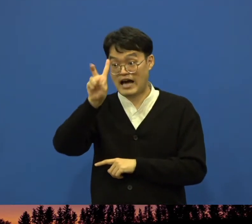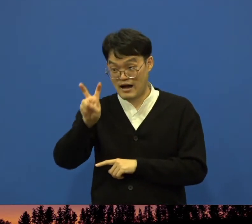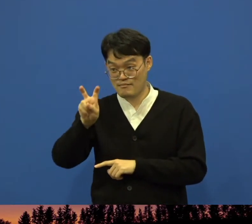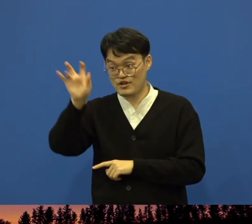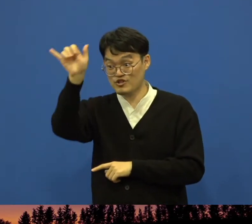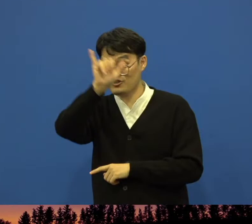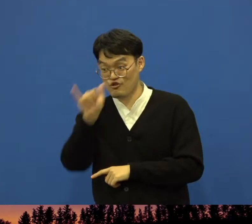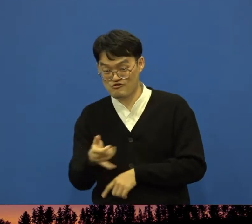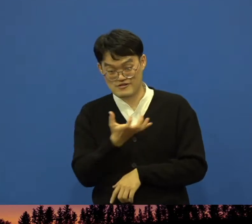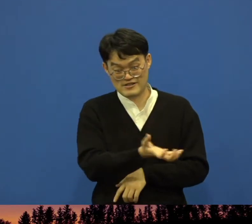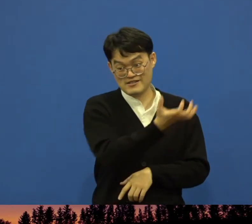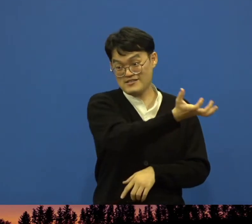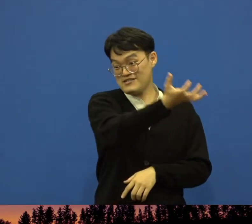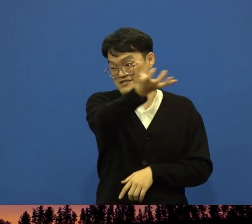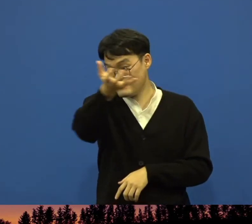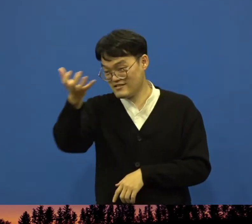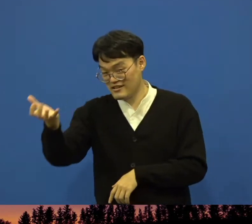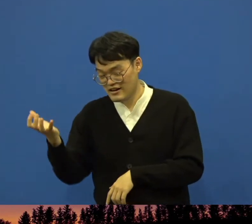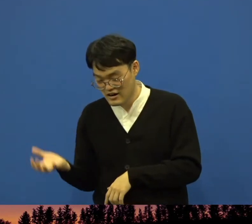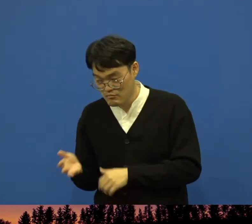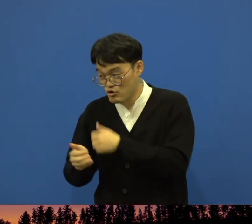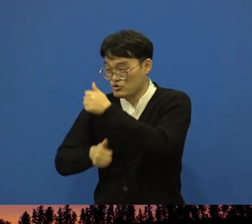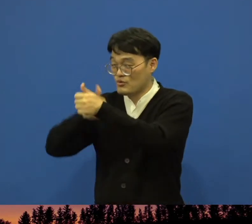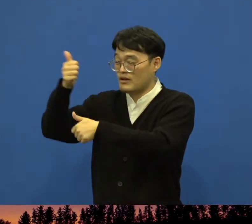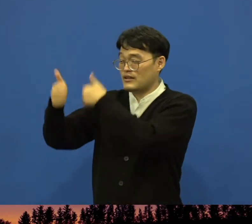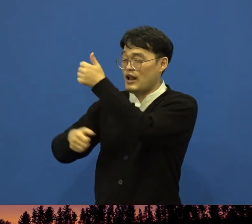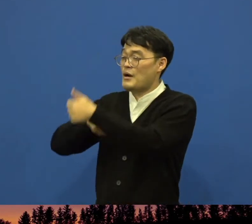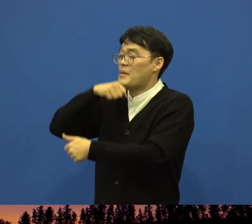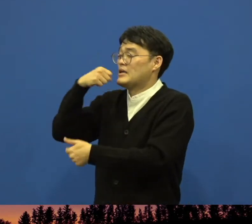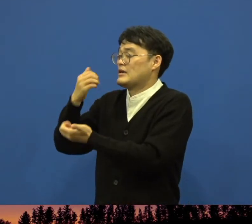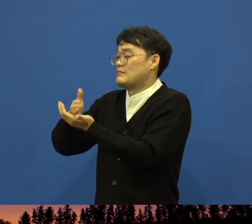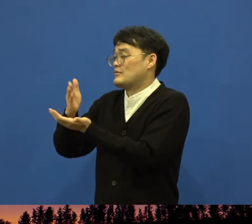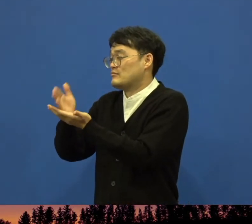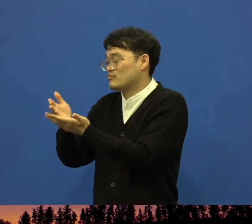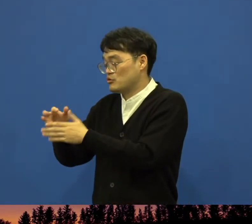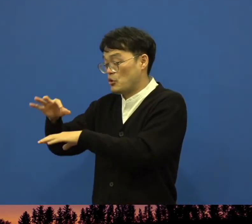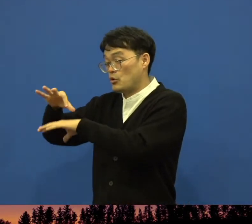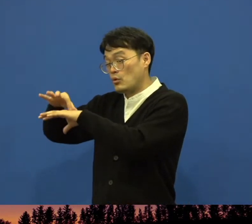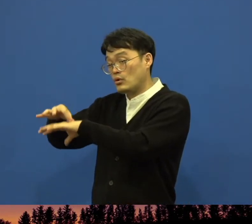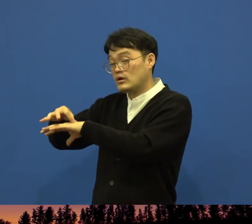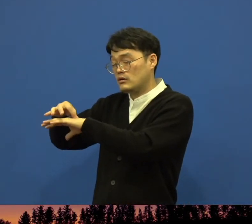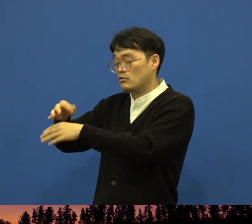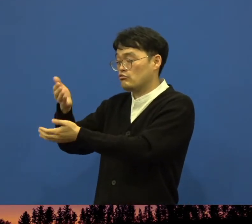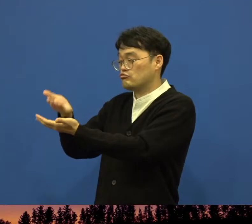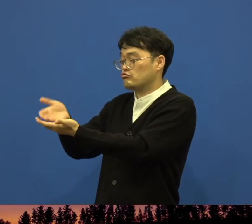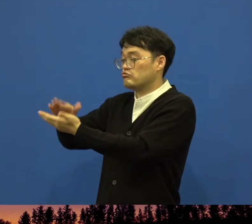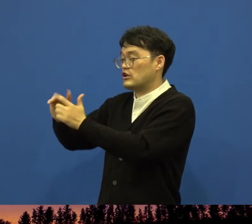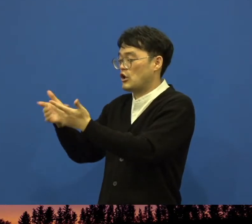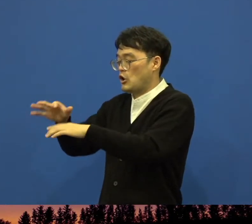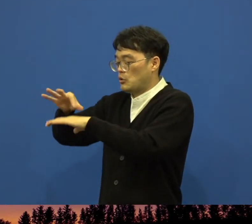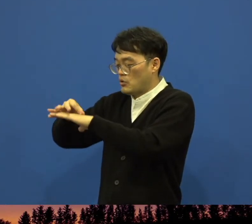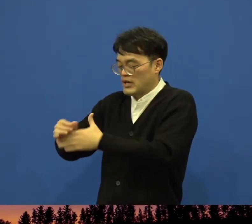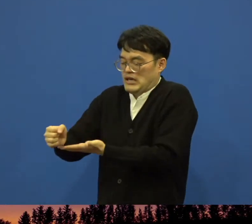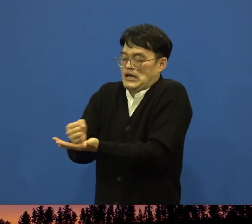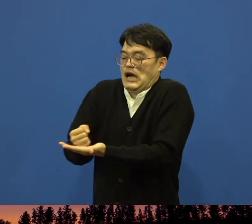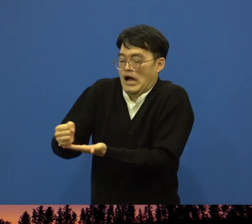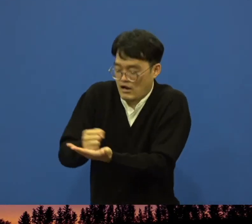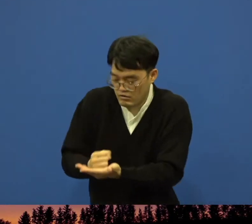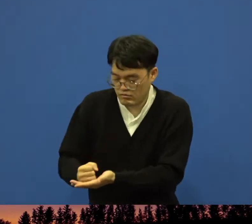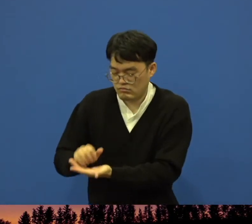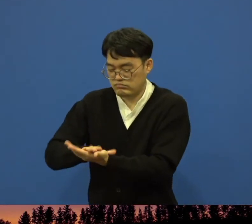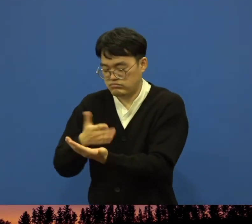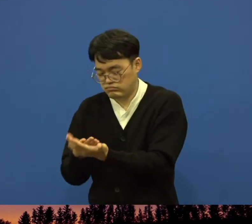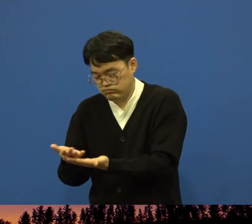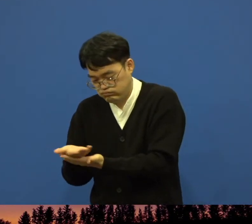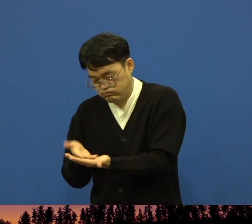우리 선조들이 이렇게 다양하게 해먹었나. 고기는 그냥 구워 먹는데 고기는 먹는 게 아니라 갈고 뭐 볶고 찌지고 볶고